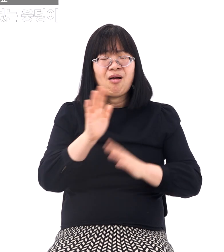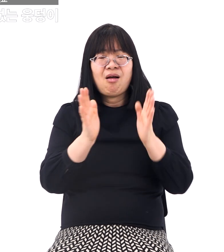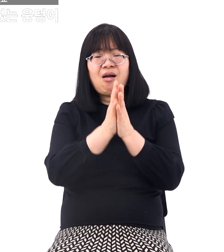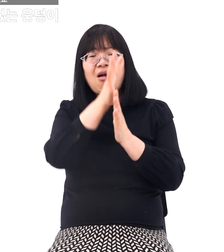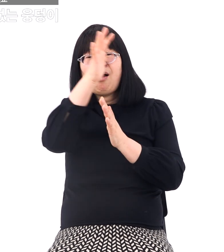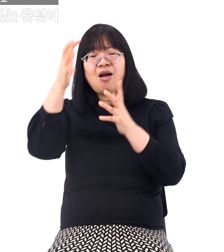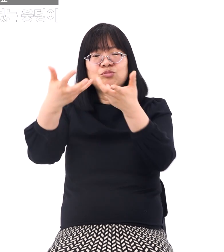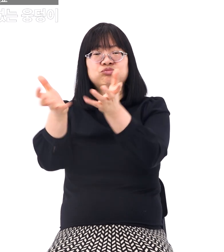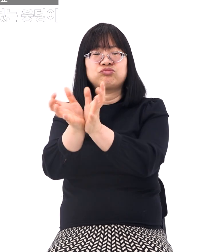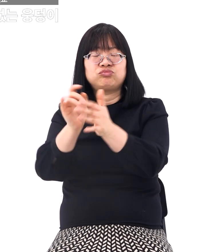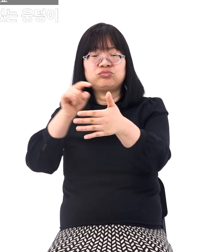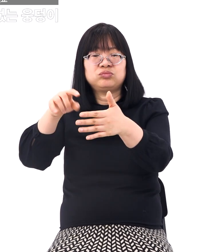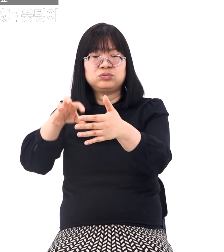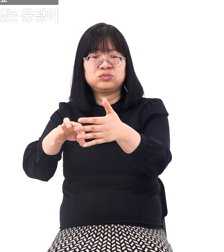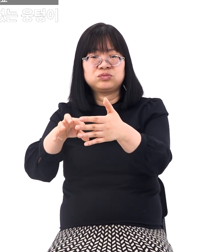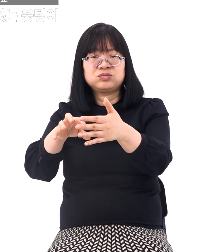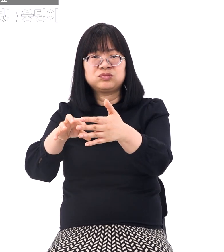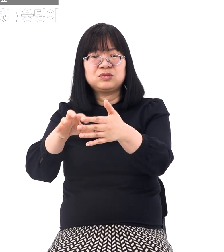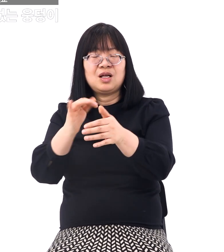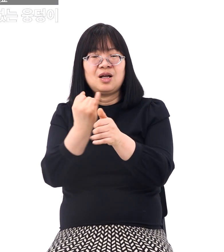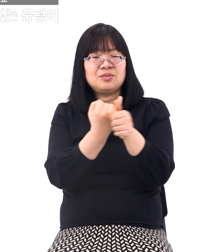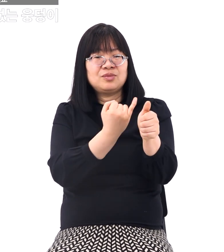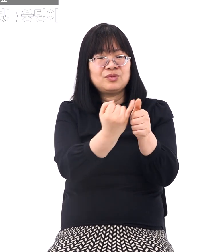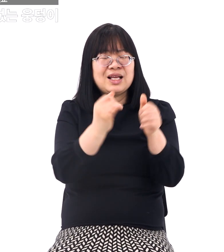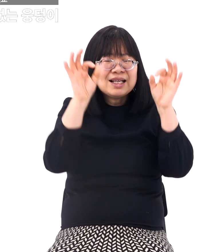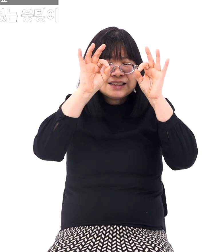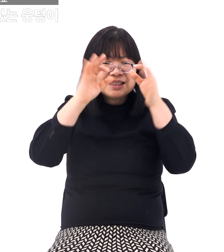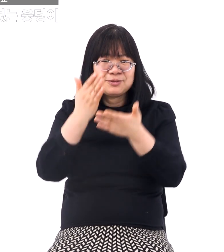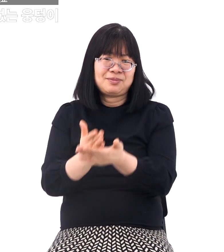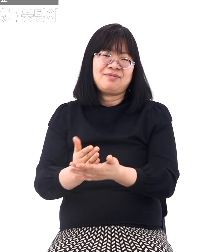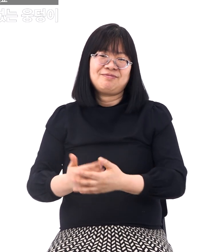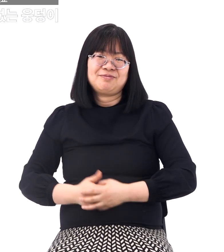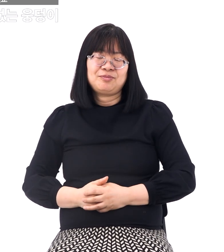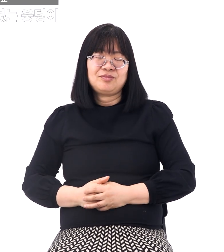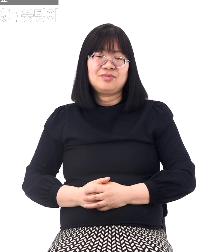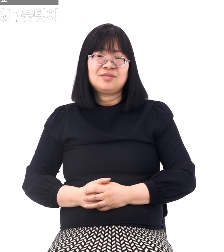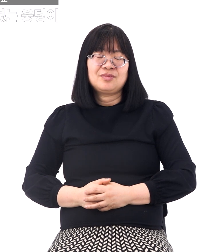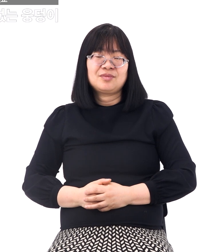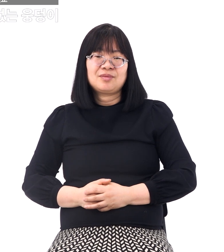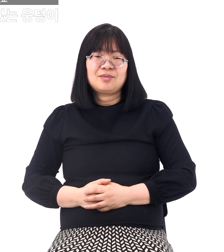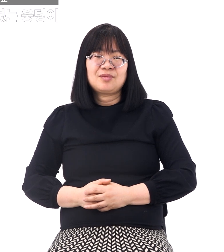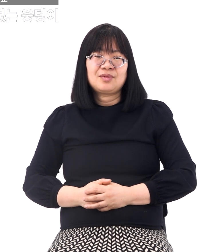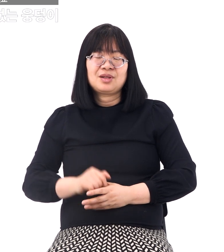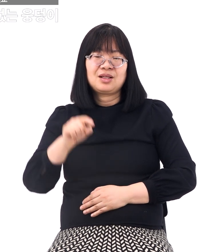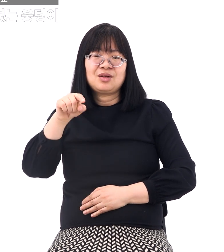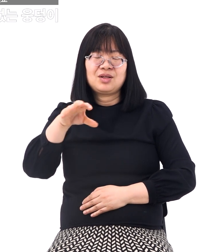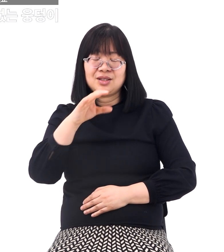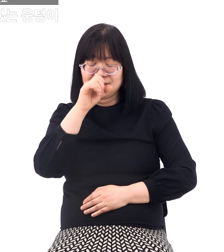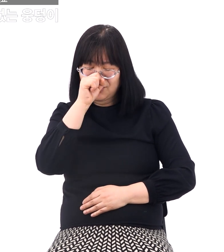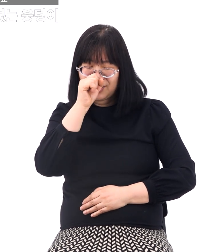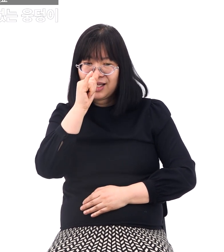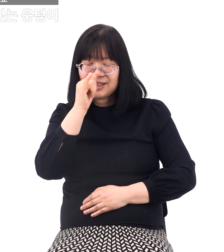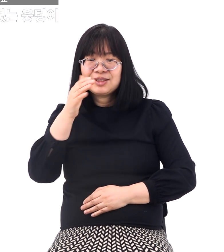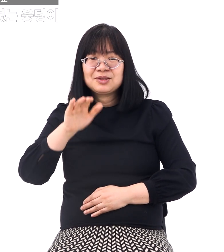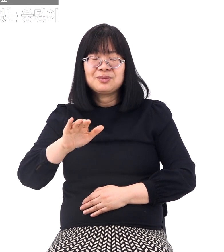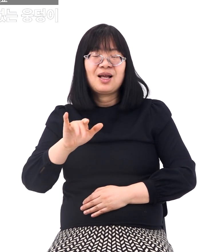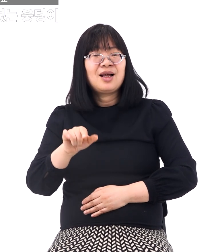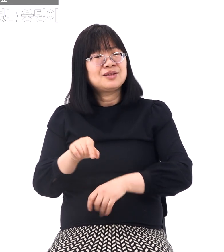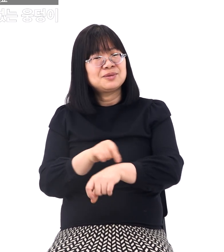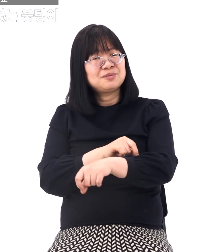화려한 무리들 가운데 배우자를 찾지 마세요. 거기에 뭐 선한 것도 있겠지만